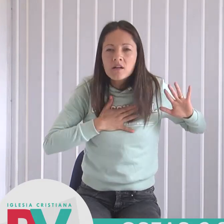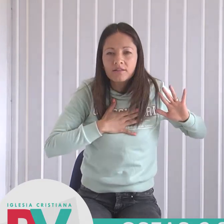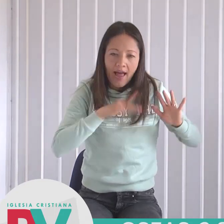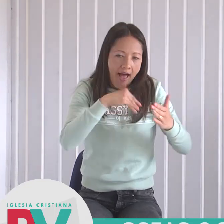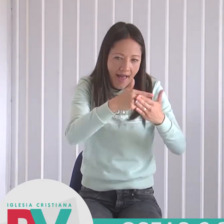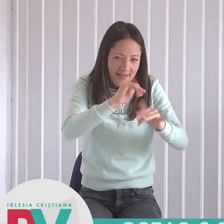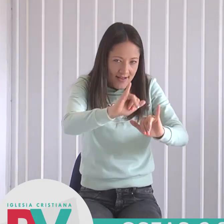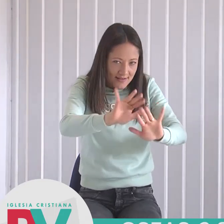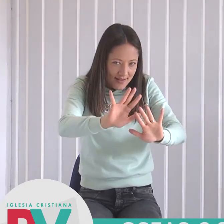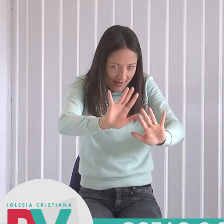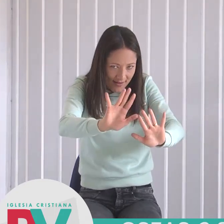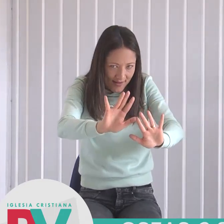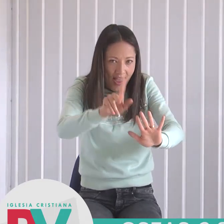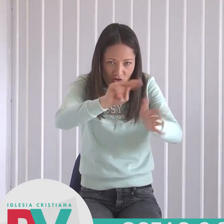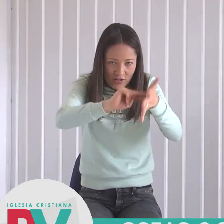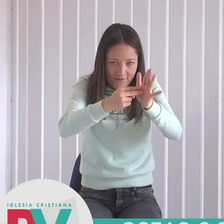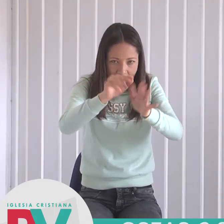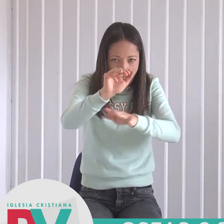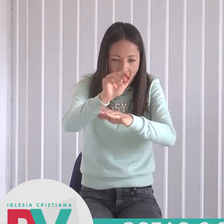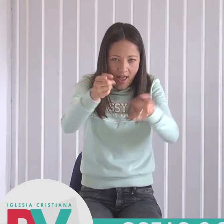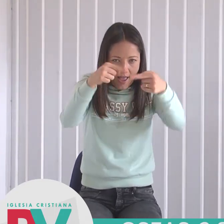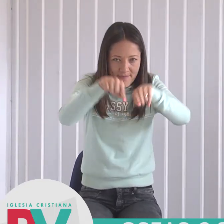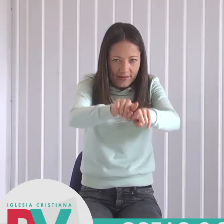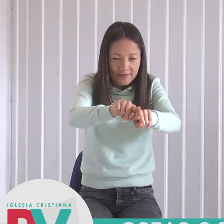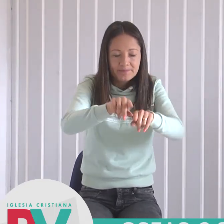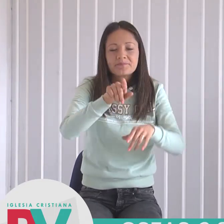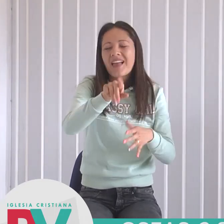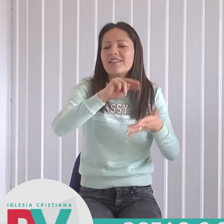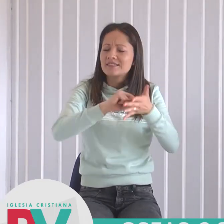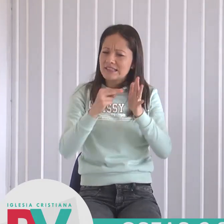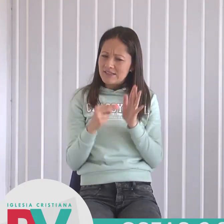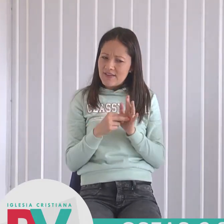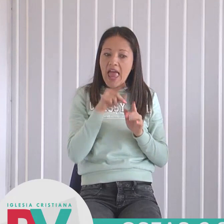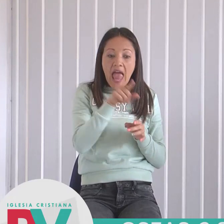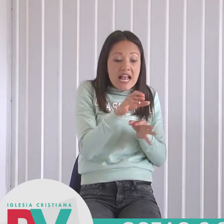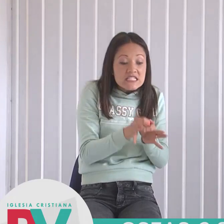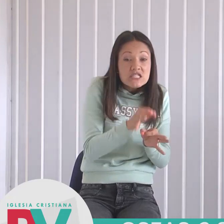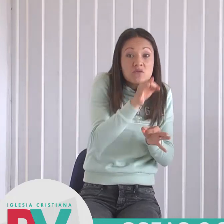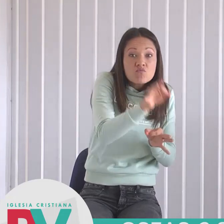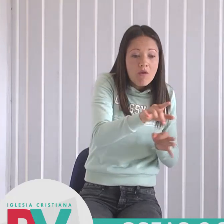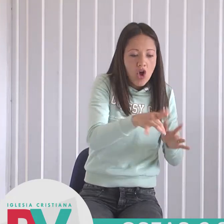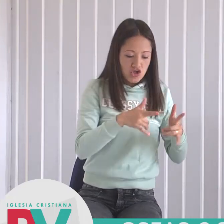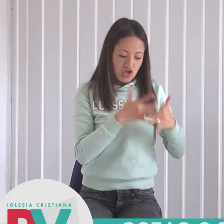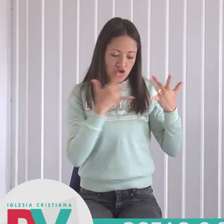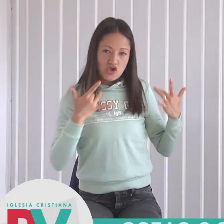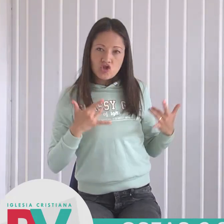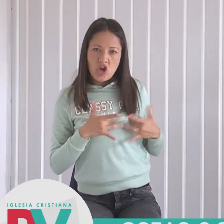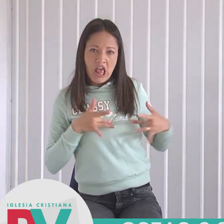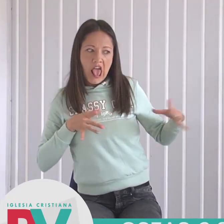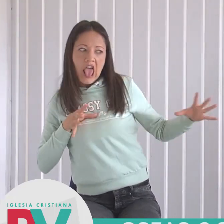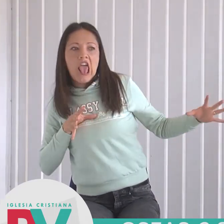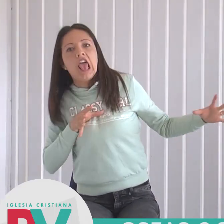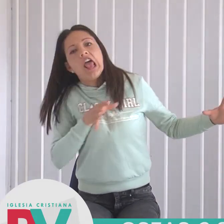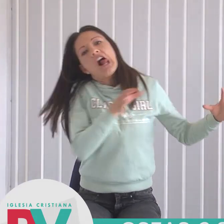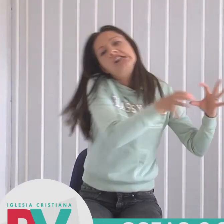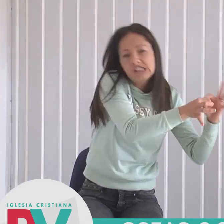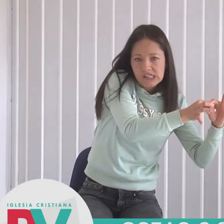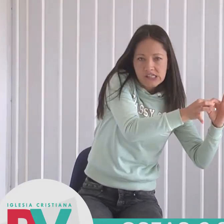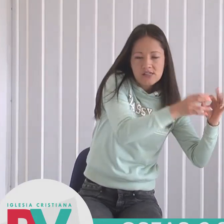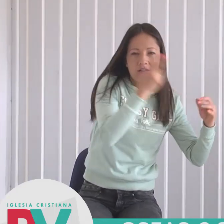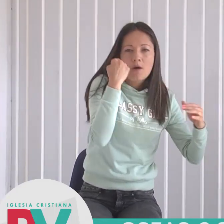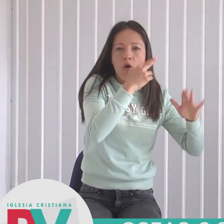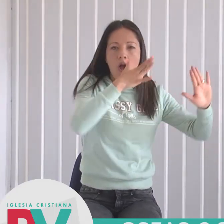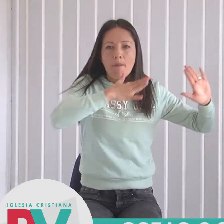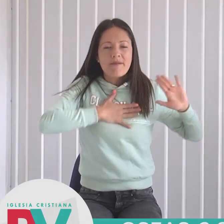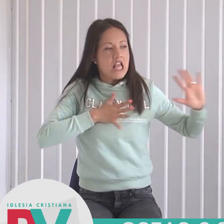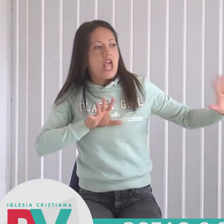Hasta ahí dejémoslo. Eso significa amante. Quiere decir que este pueblo que estaba en su corazón, unido, había